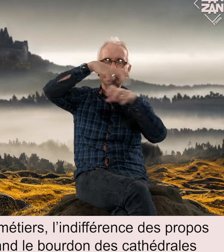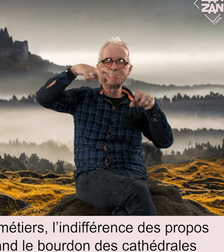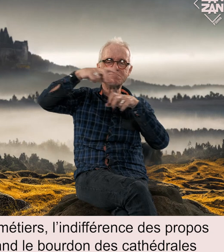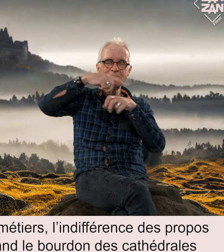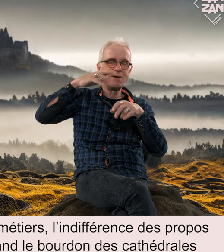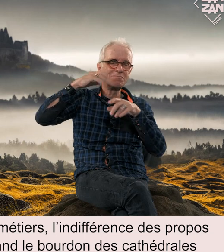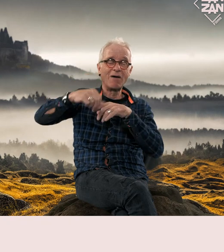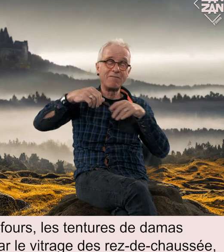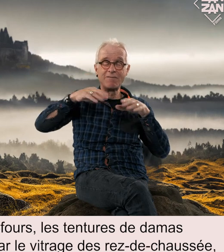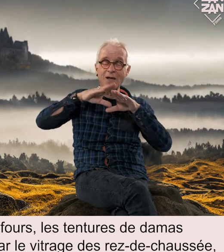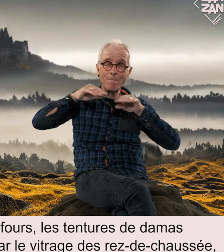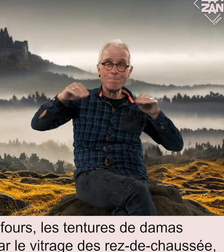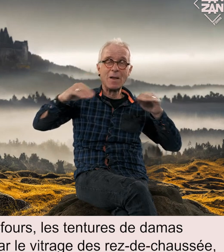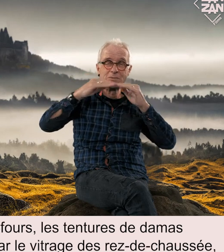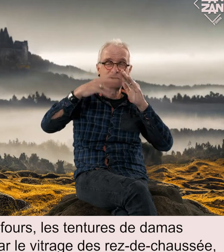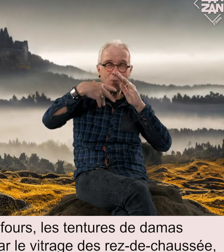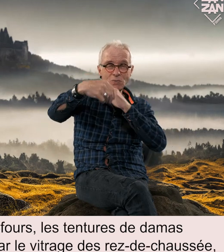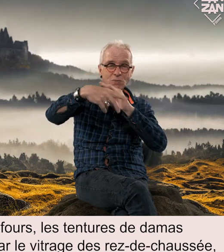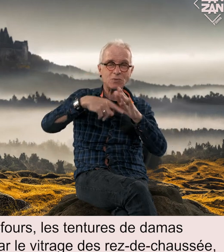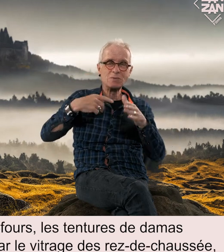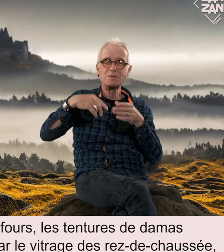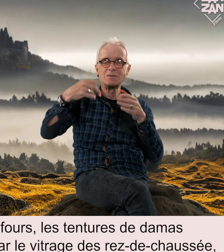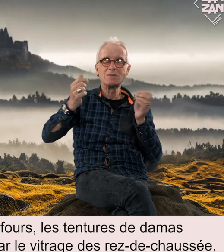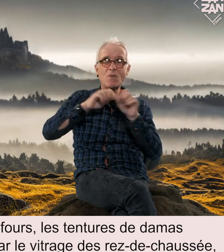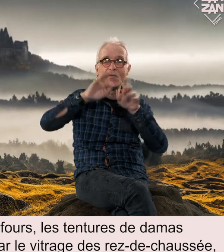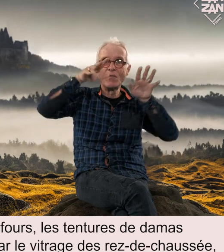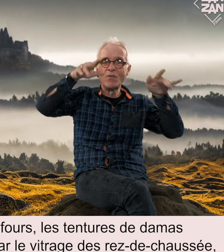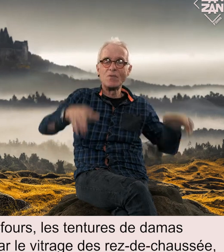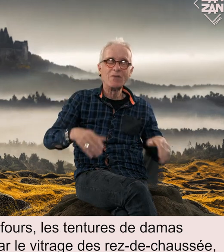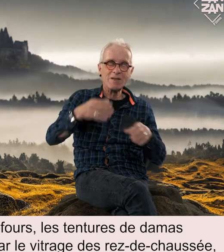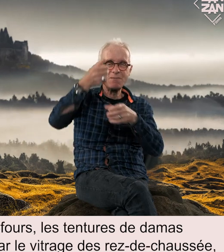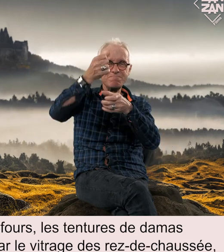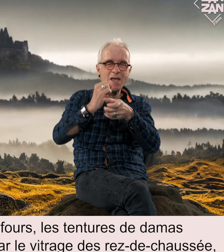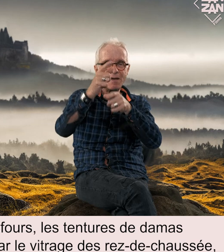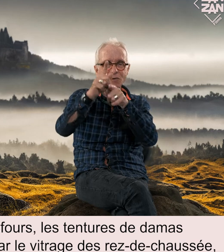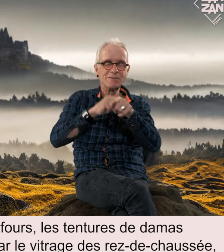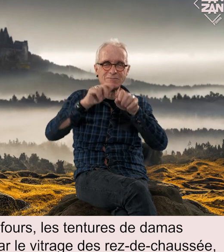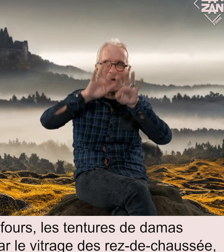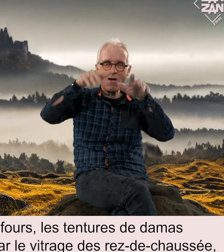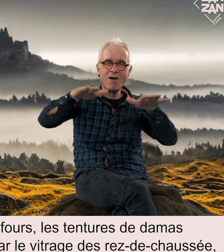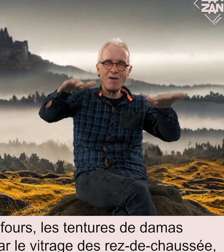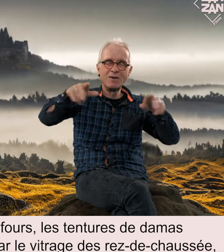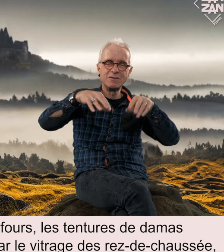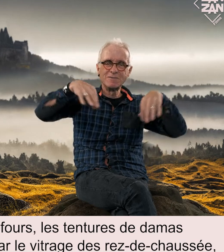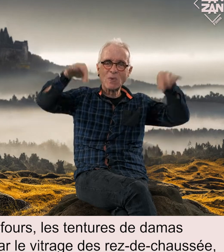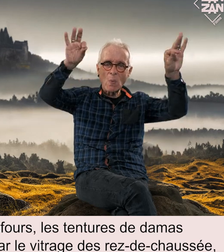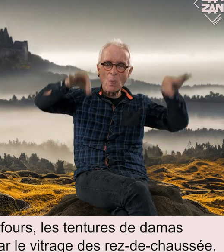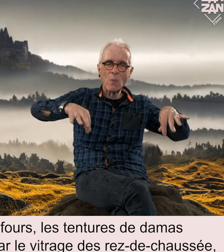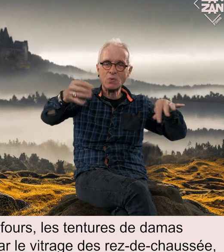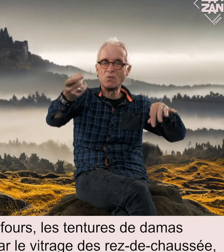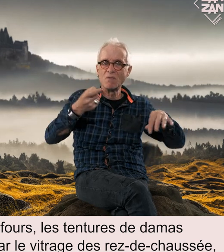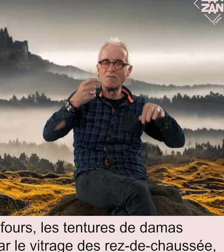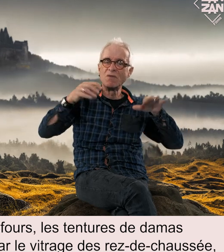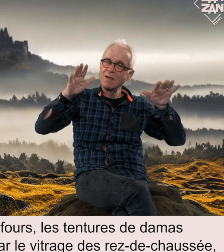les danses sur les places, les fontaines de servoises dans les carrefours, les tentures de Damas devant le logis des princes et le soir